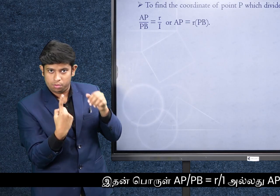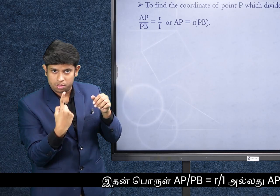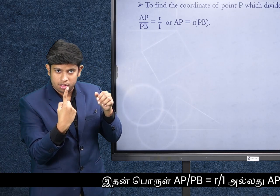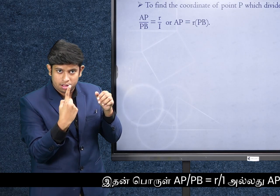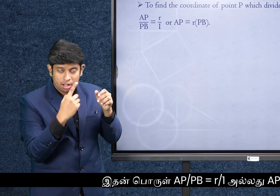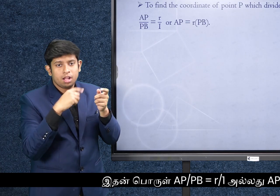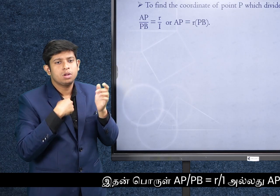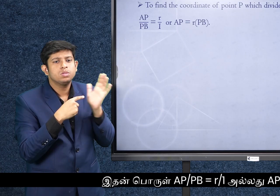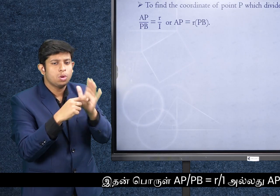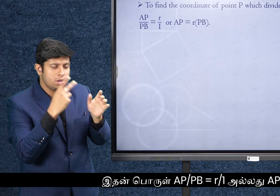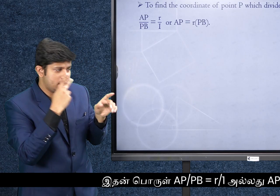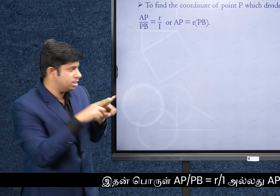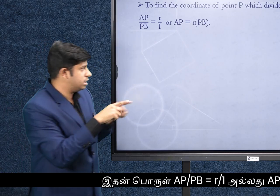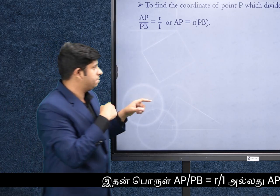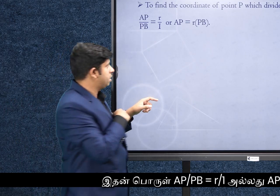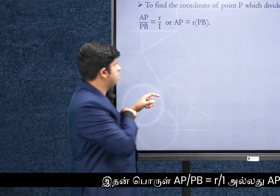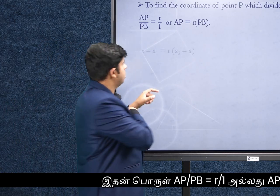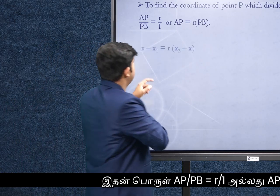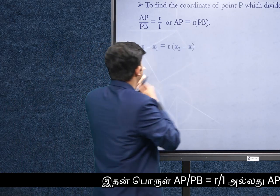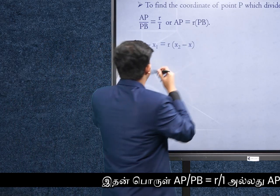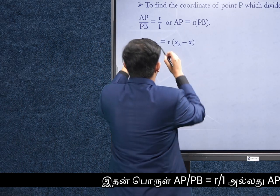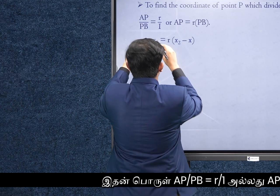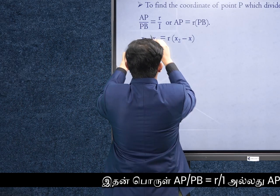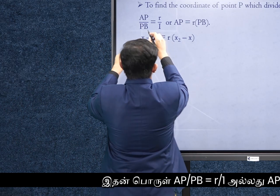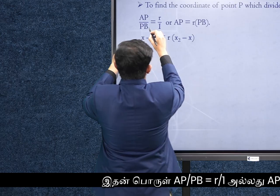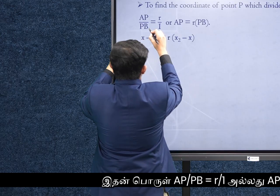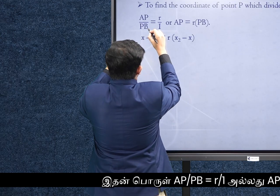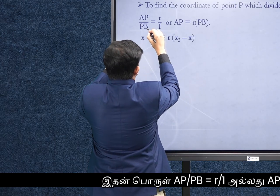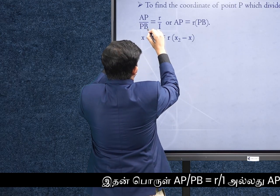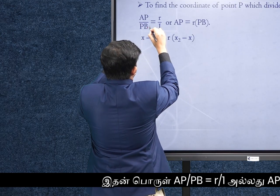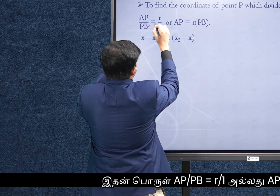ஈடு ஆர் அடைப்புக்குறிக்குள் பிபி.